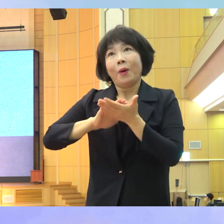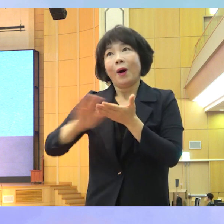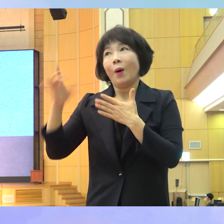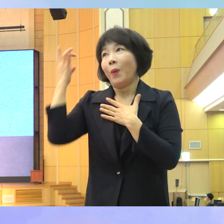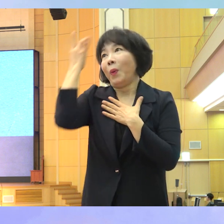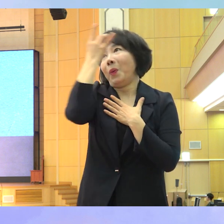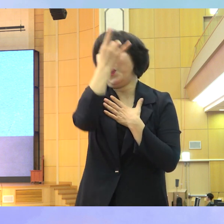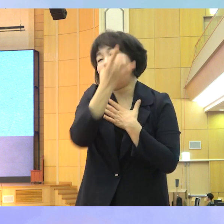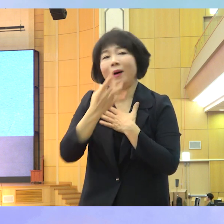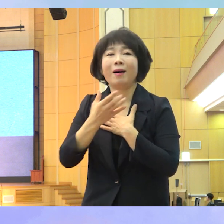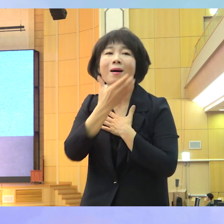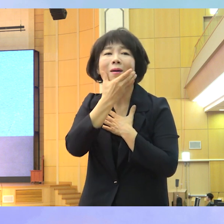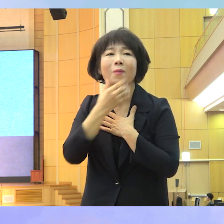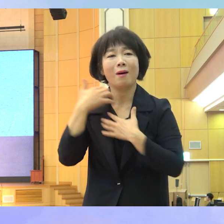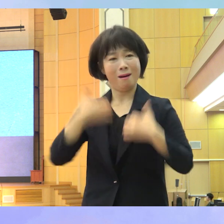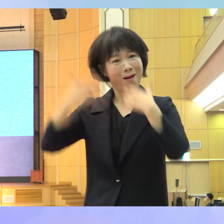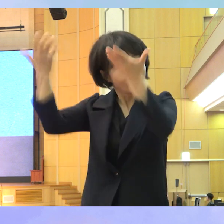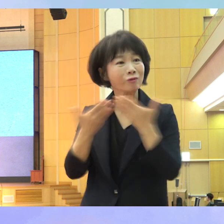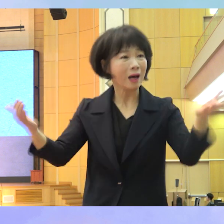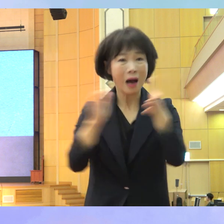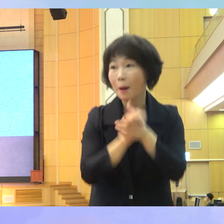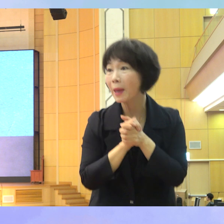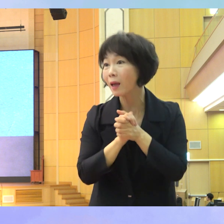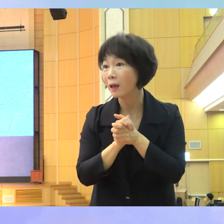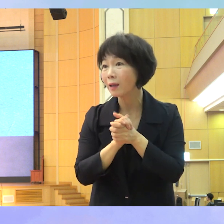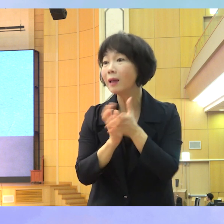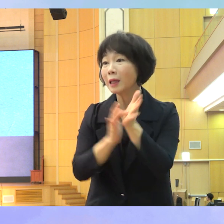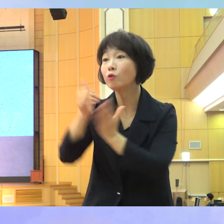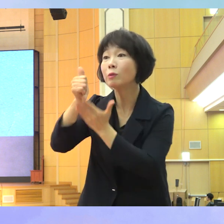할렐루야. 예수님이 위로해 주시는 거예요.